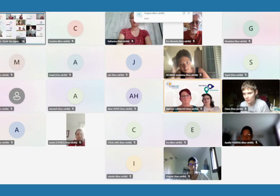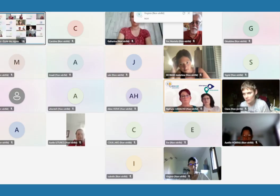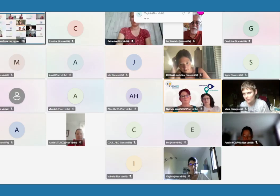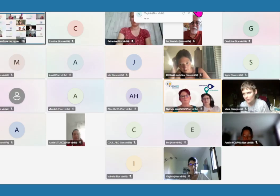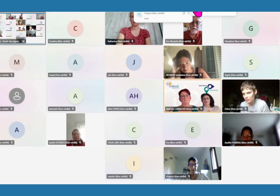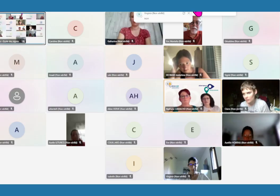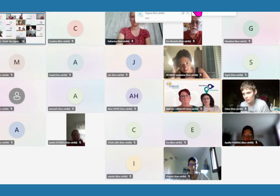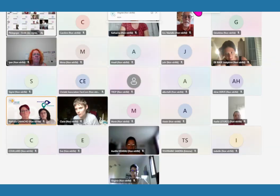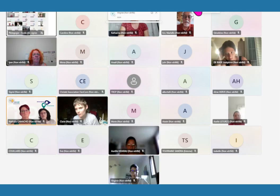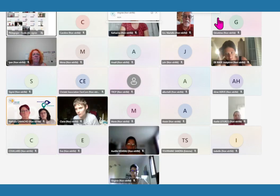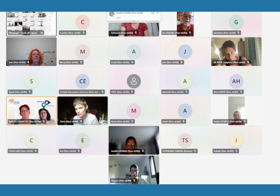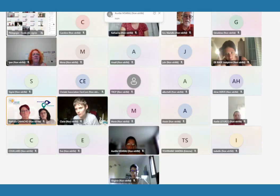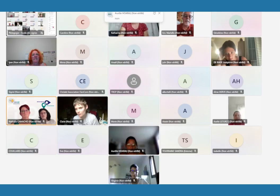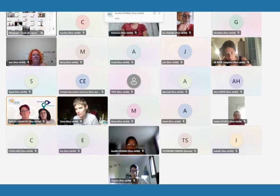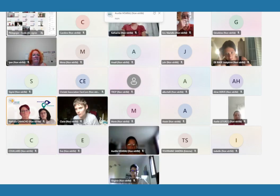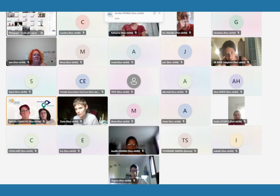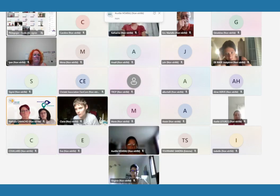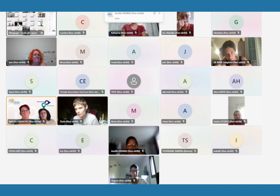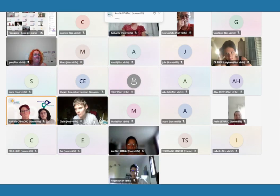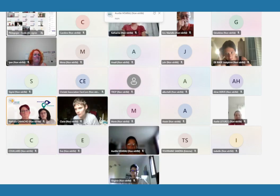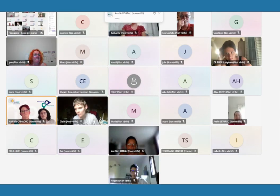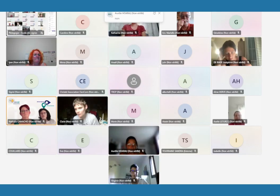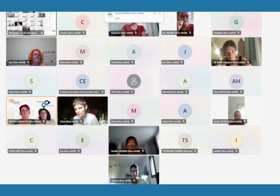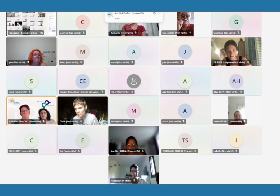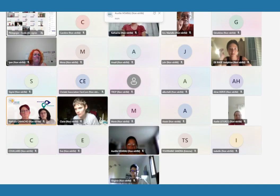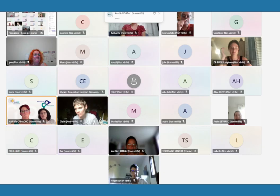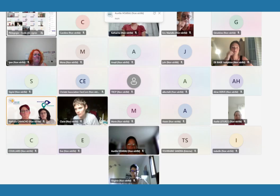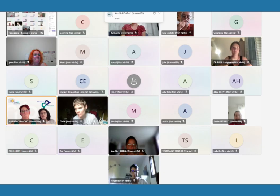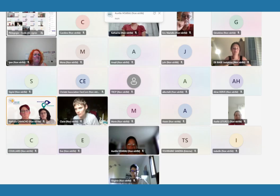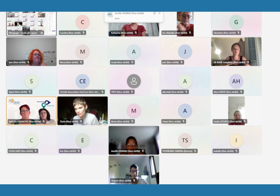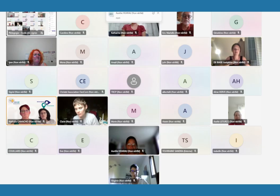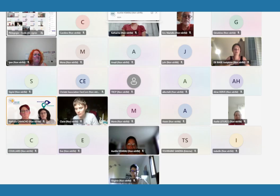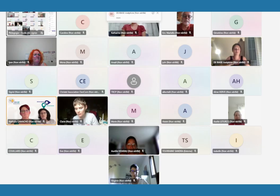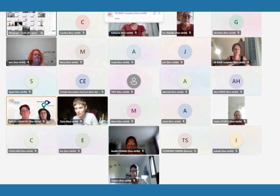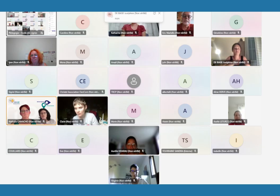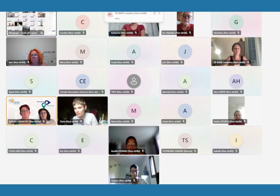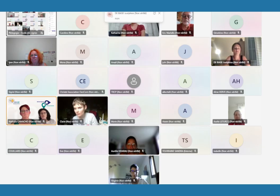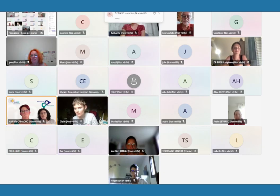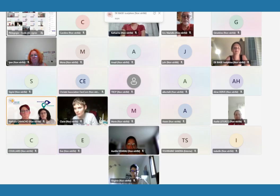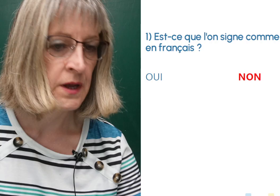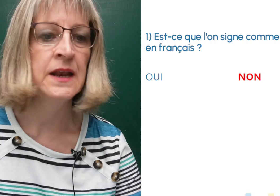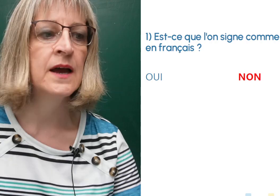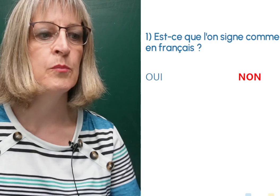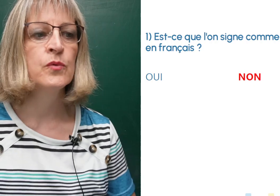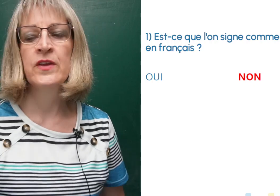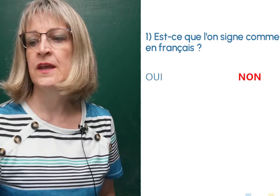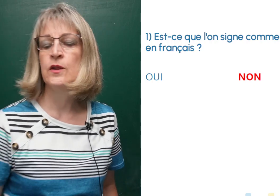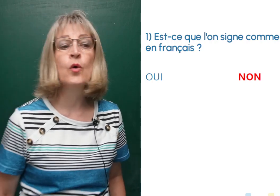mettre le chat en évidence. Non, non, non, non, non, effectivement. Donc la réponse est non. Hein,